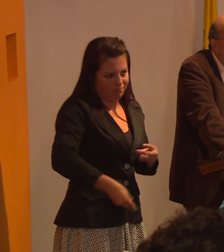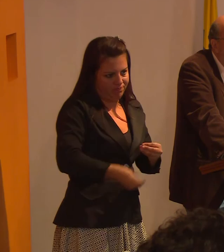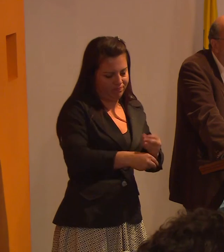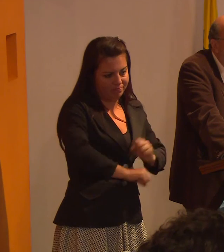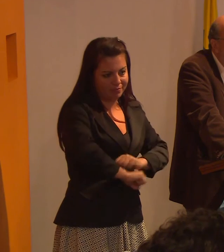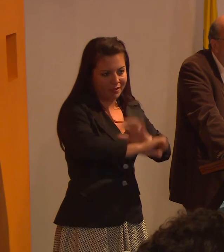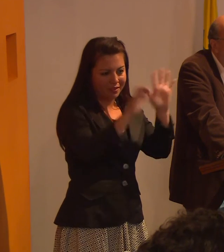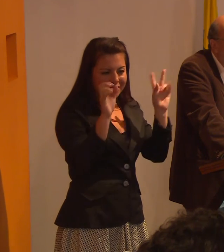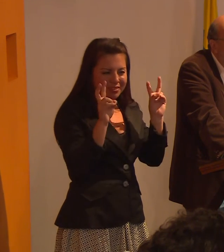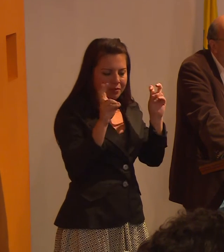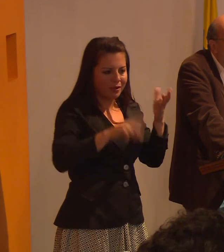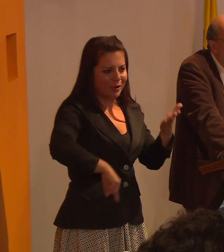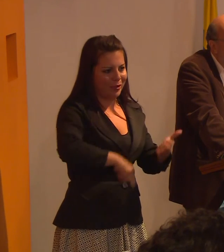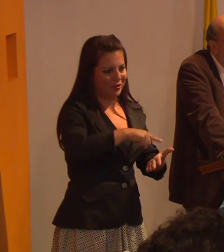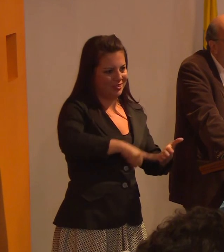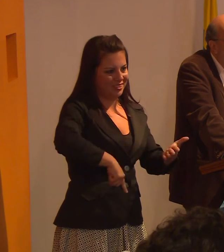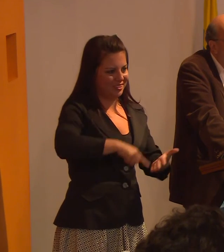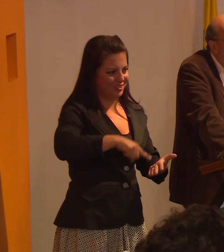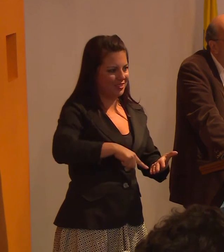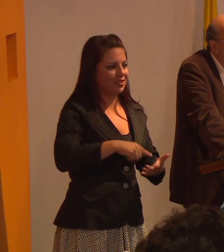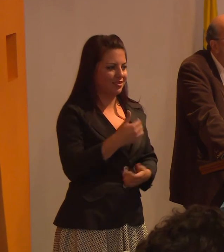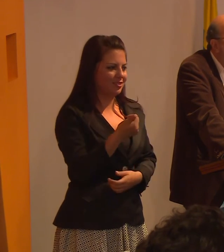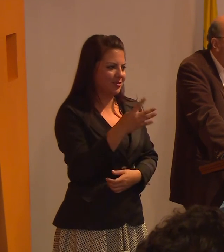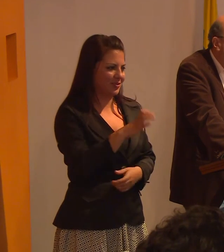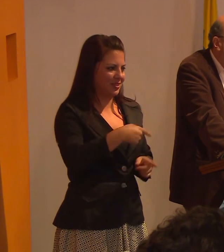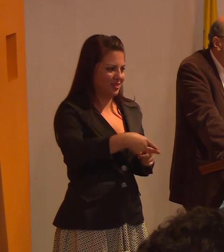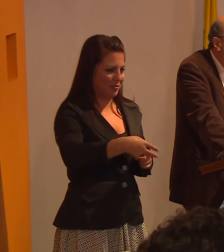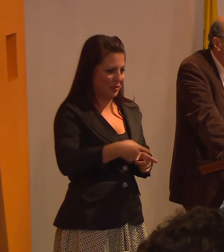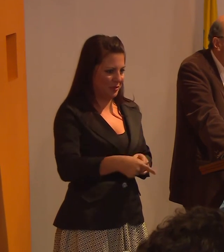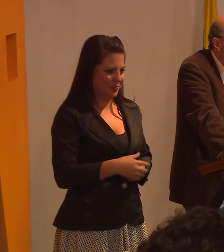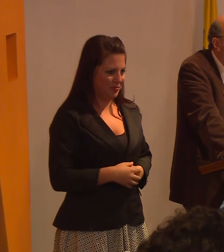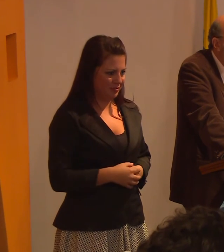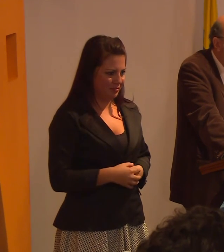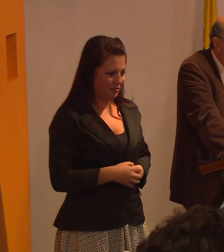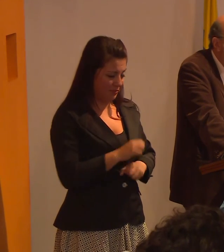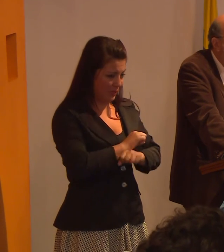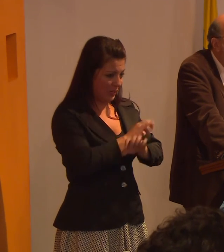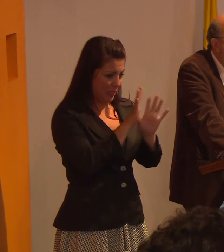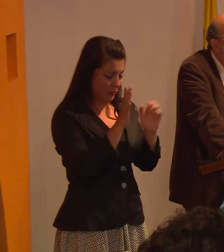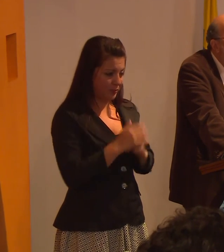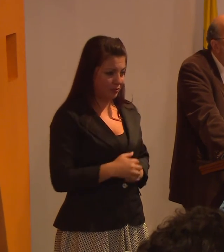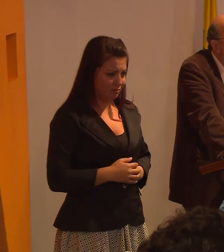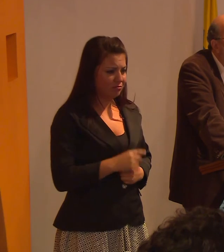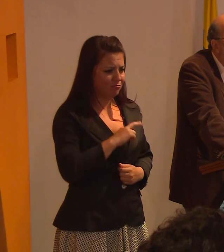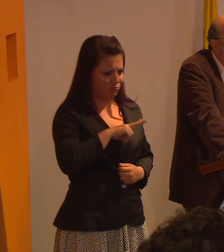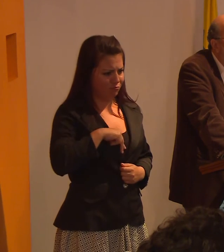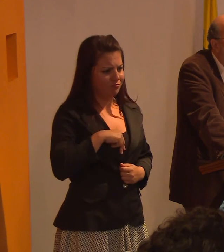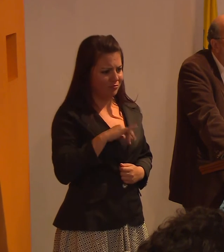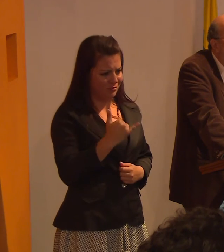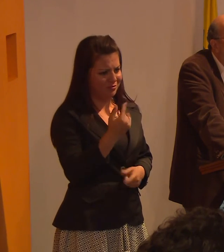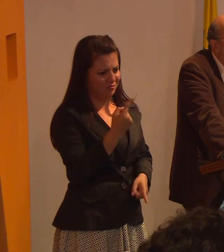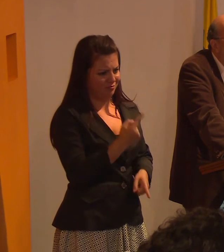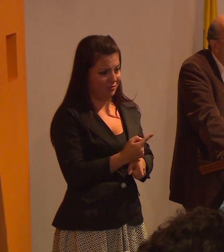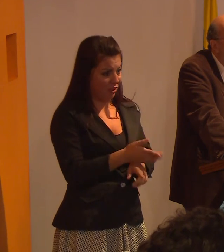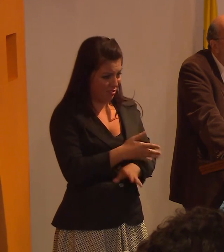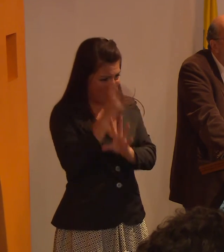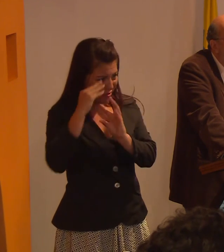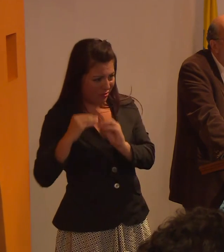la contratación de 19 semanas. Nosotros hemos cumplido lo que